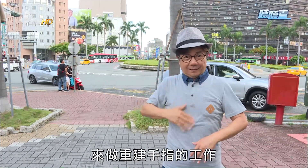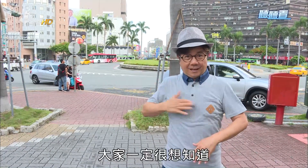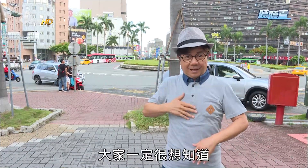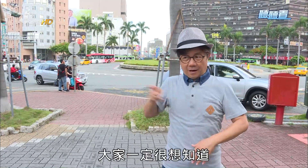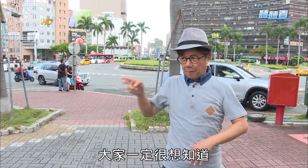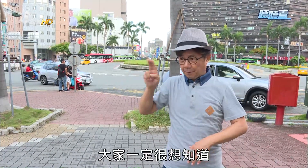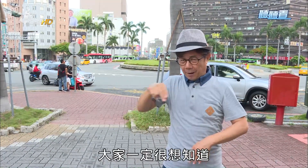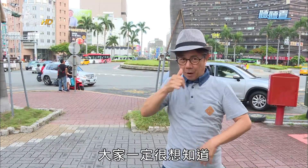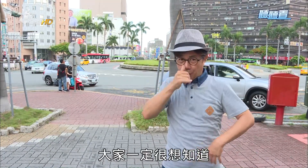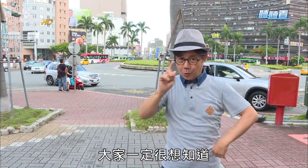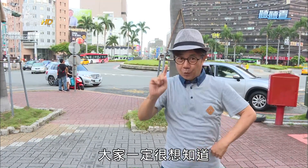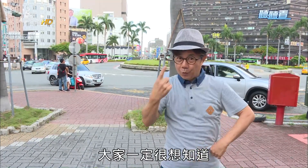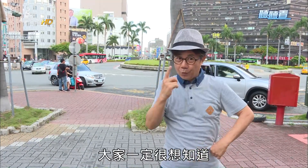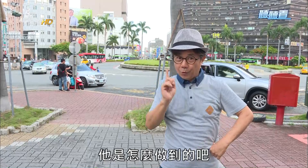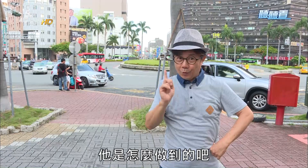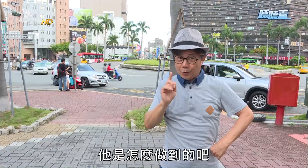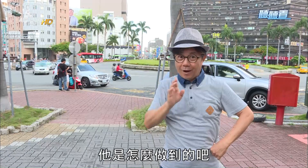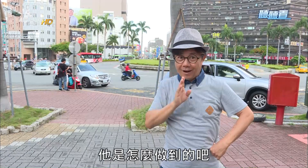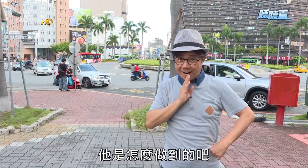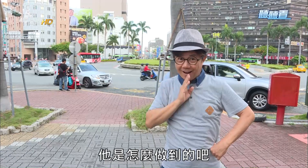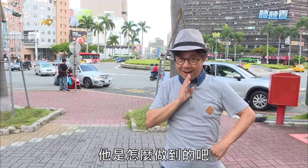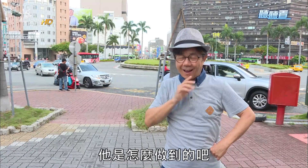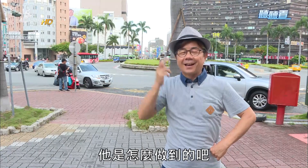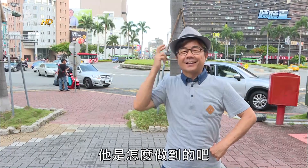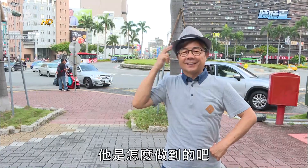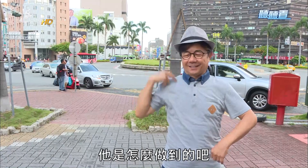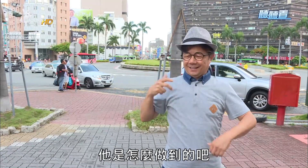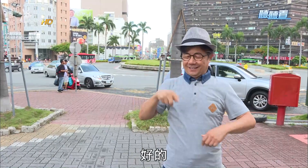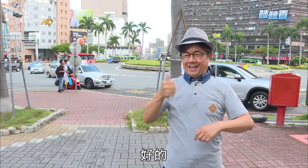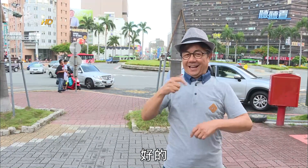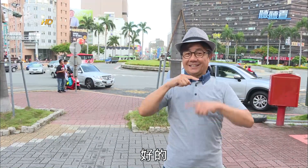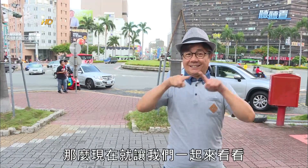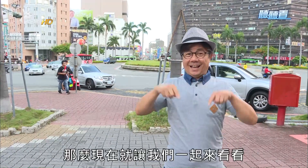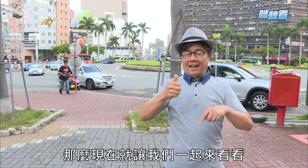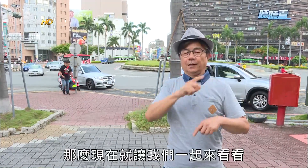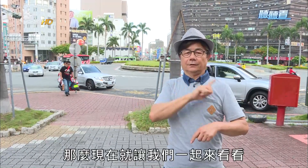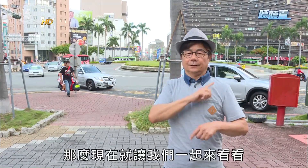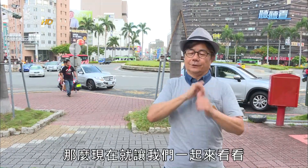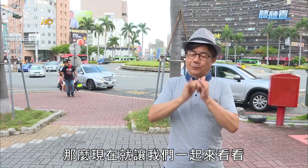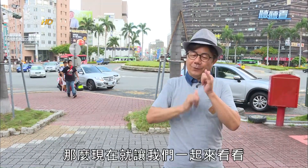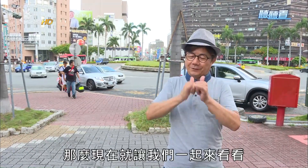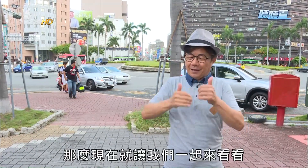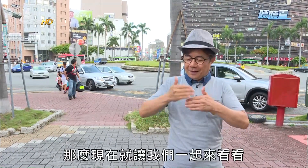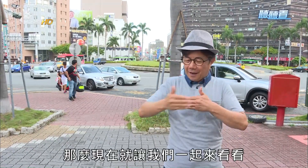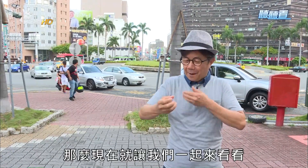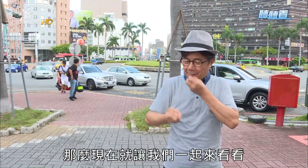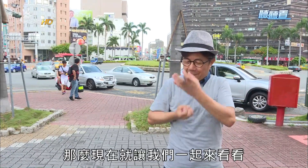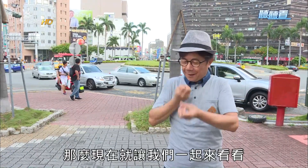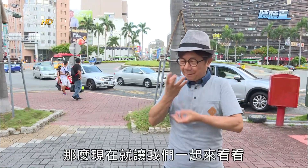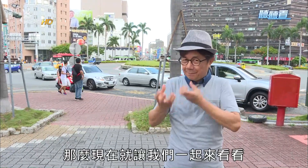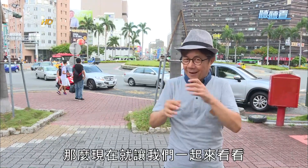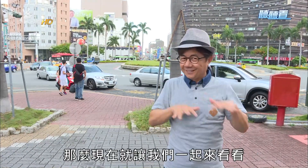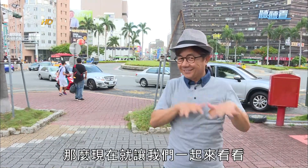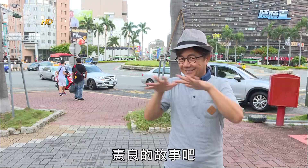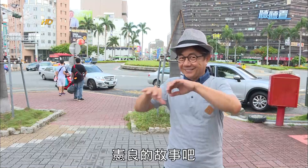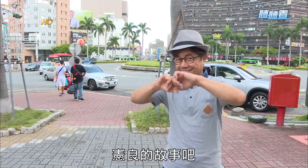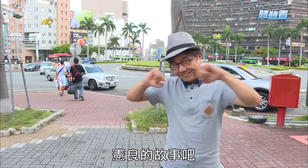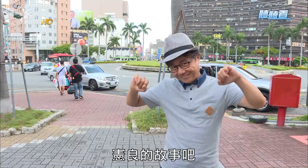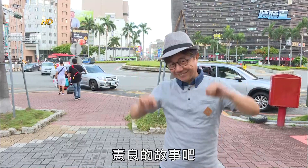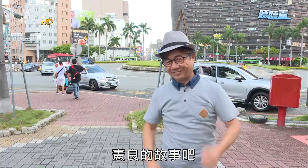家一定很想知道他是怎么做到的吧？好的，那么现在呢，就让我们一起来看看宪良的故